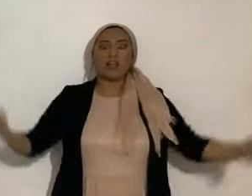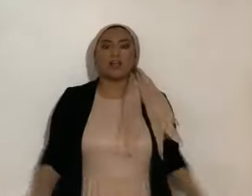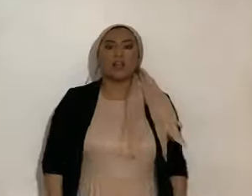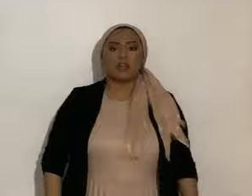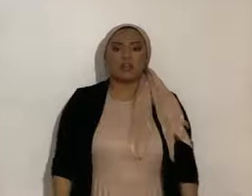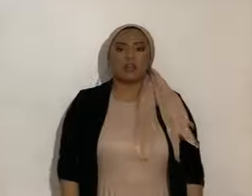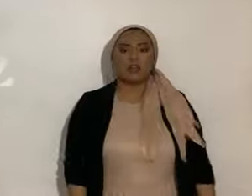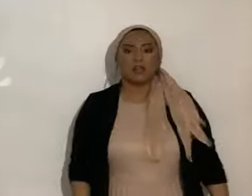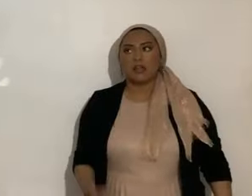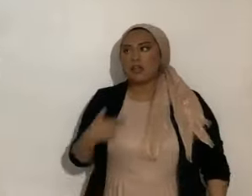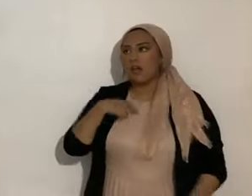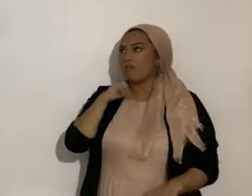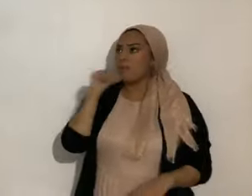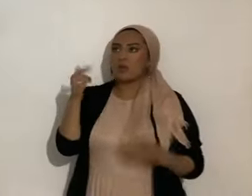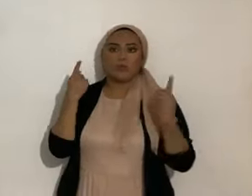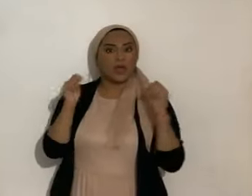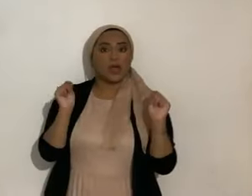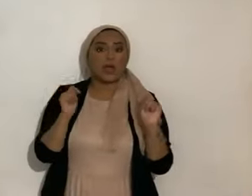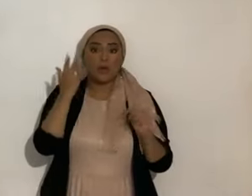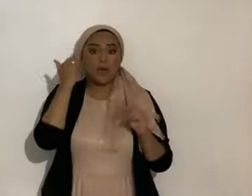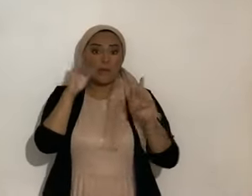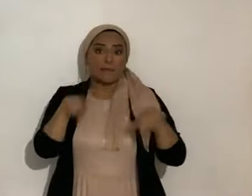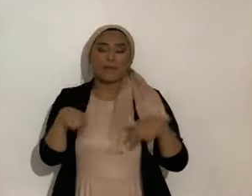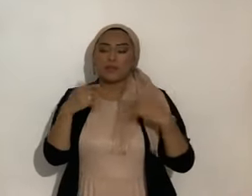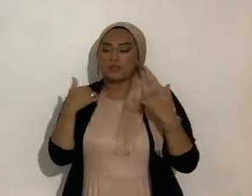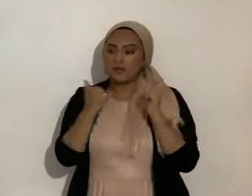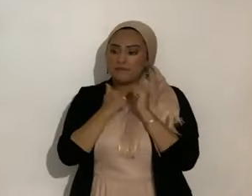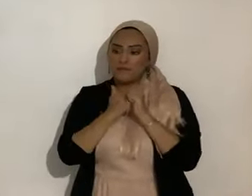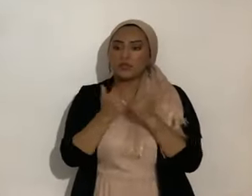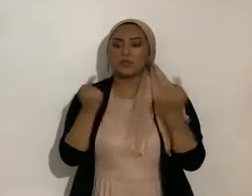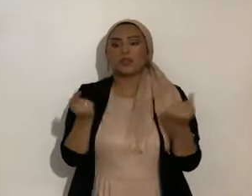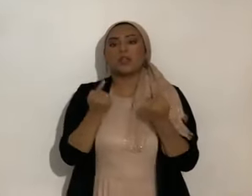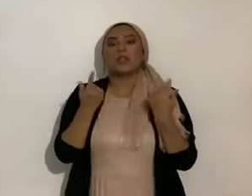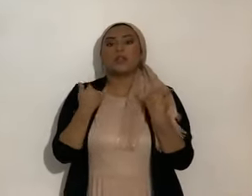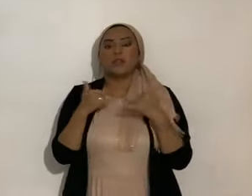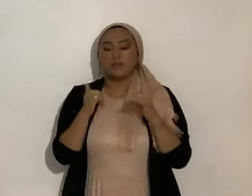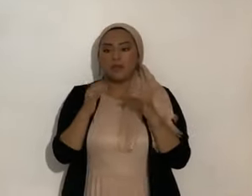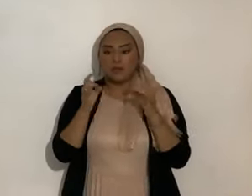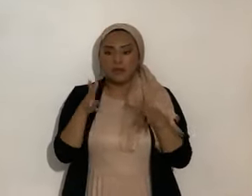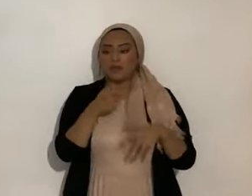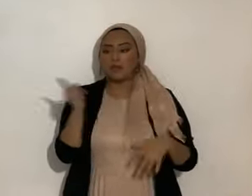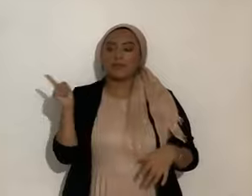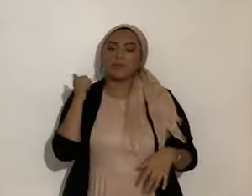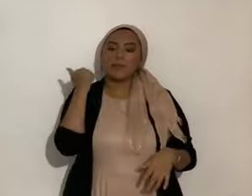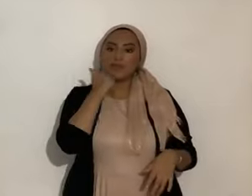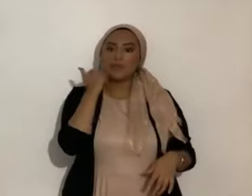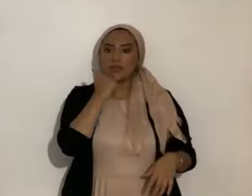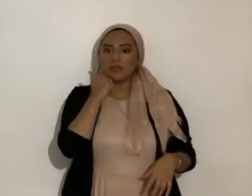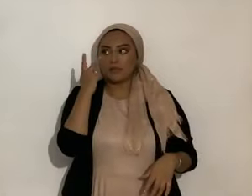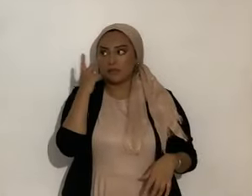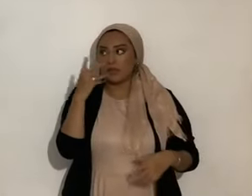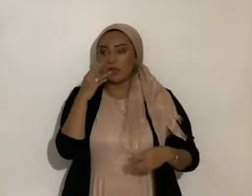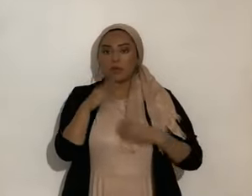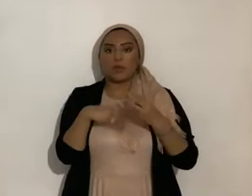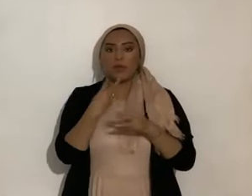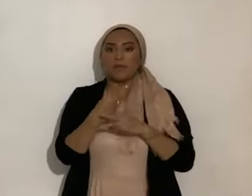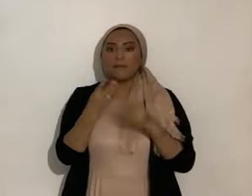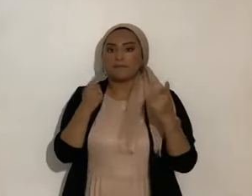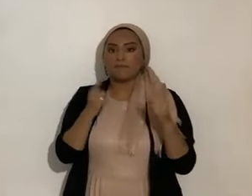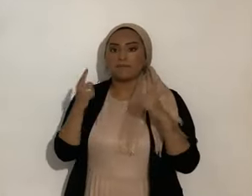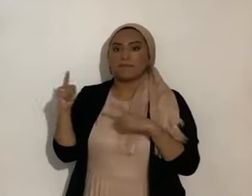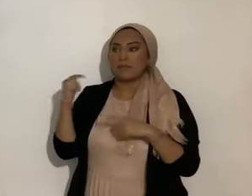siquiera intentarlo. Y por eso las personas siguen en pecado, siguen maldiciéndose cada día más. Ve cómo está el mundo y las consecuencias